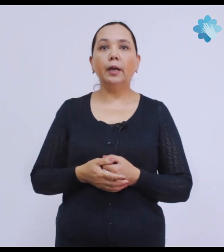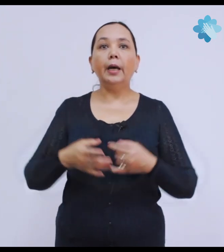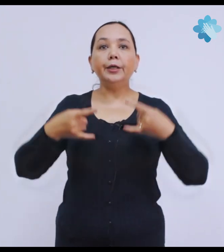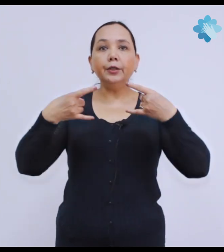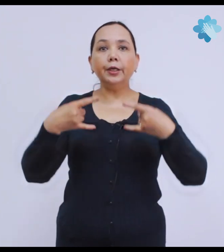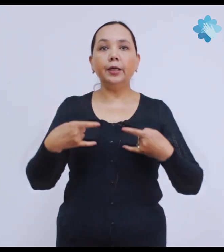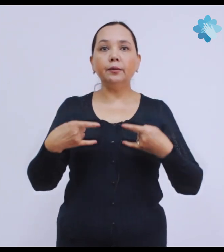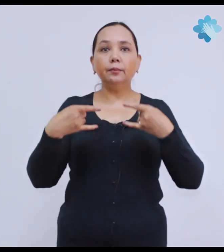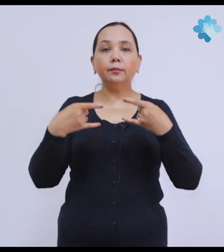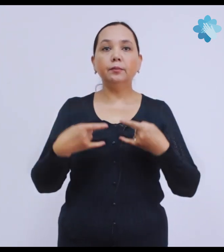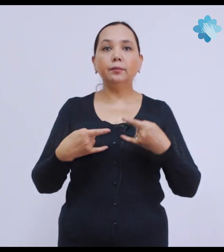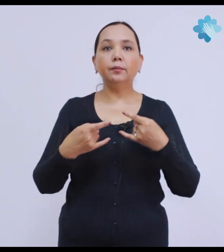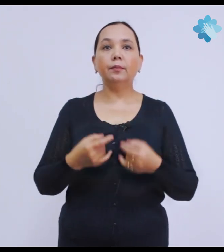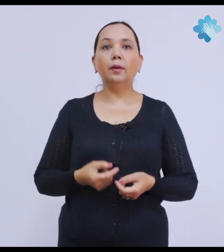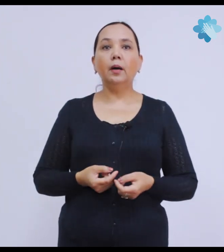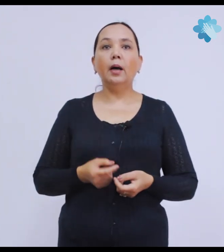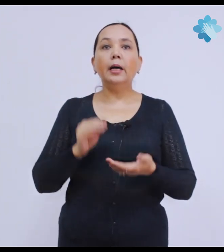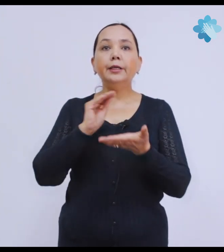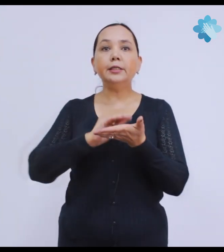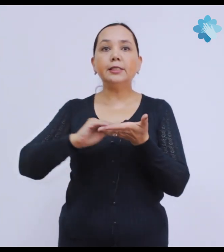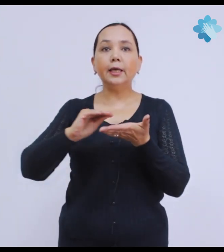рентген рецепт